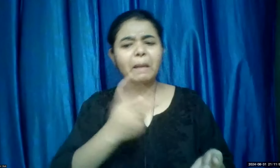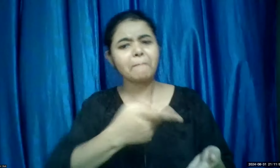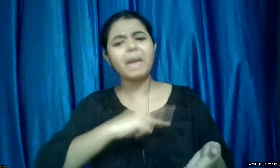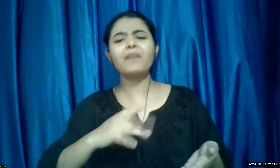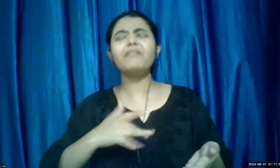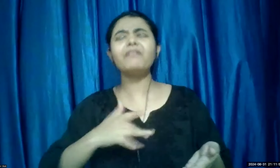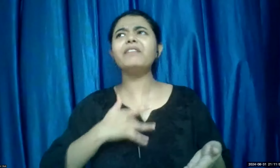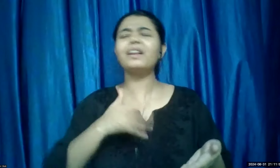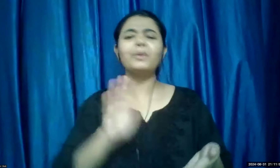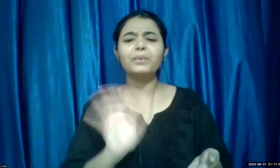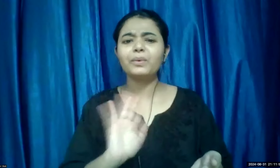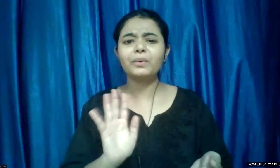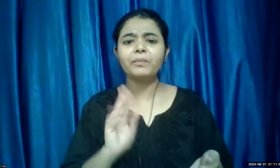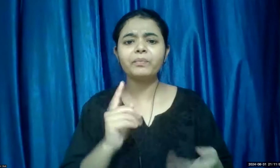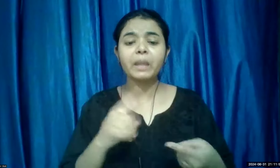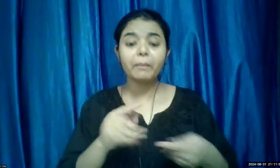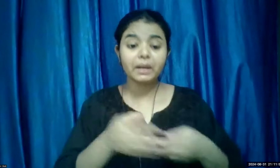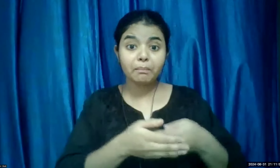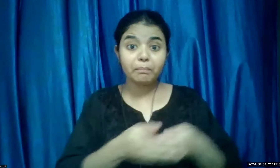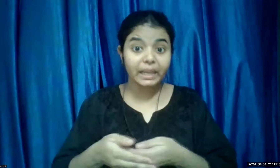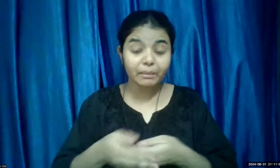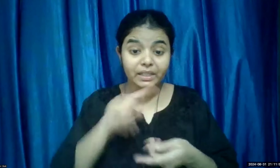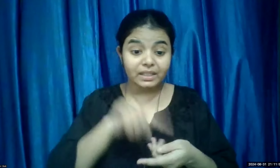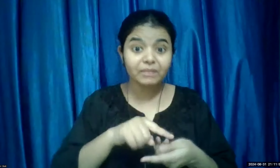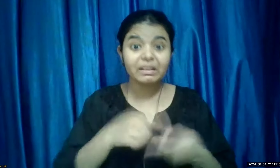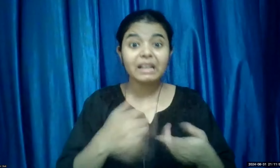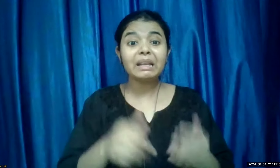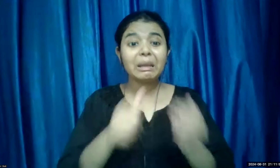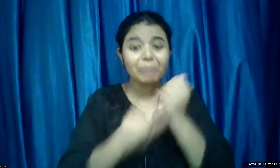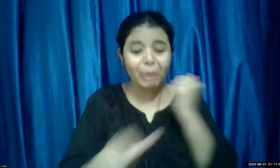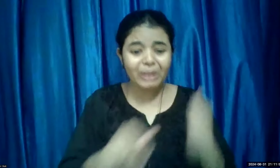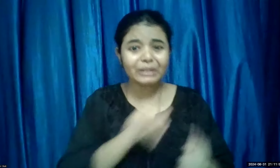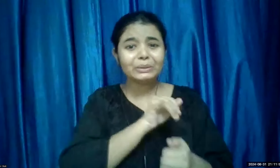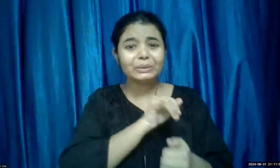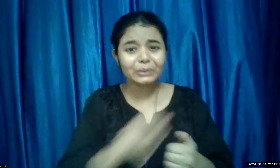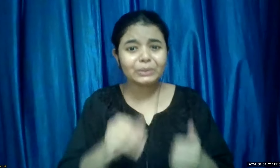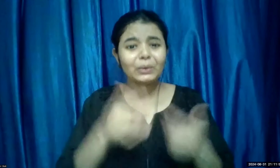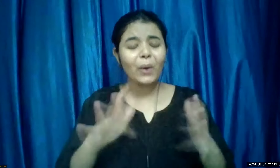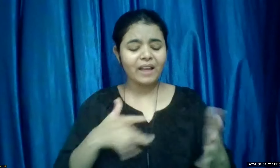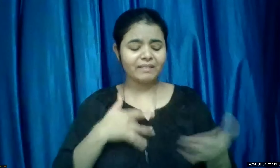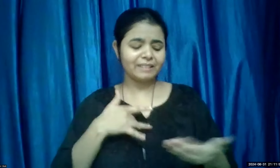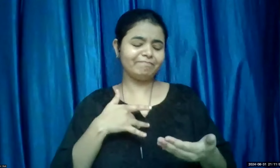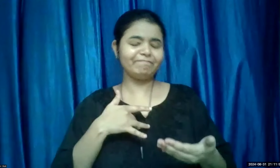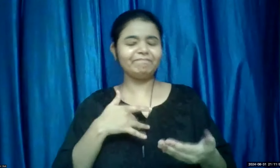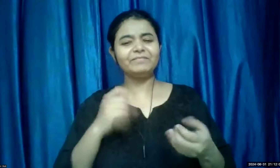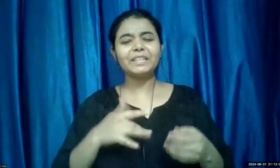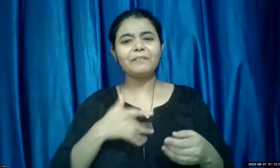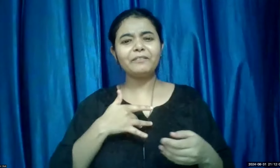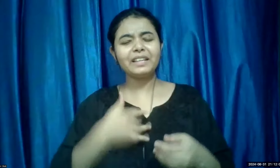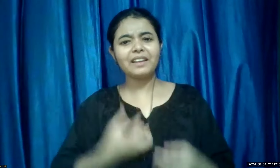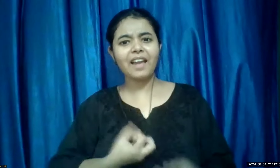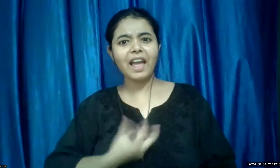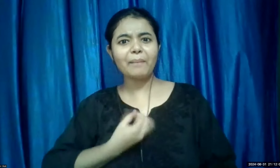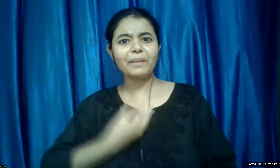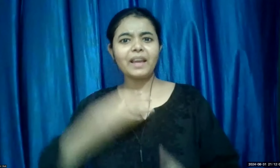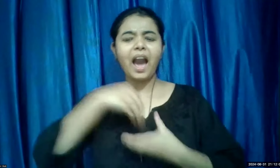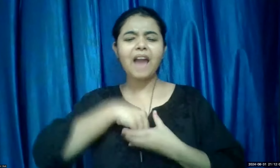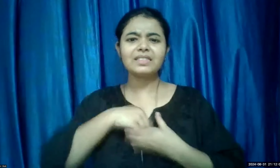लेकिन उस बच्चे की गंदगी को साफ करने में भी उसको आनंद का अनुभव होता है।